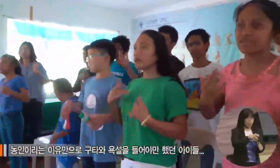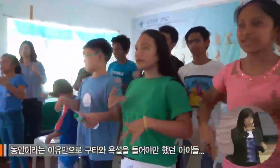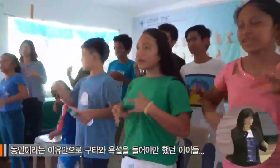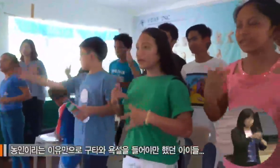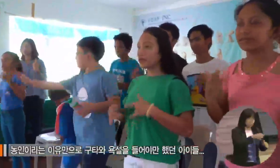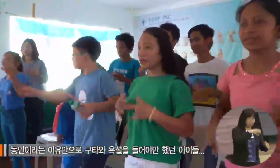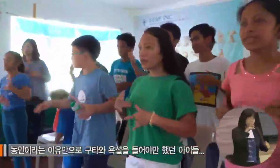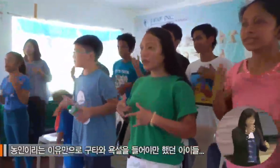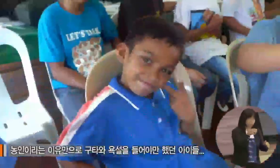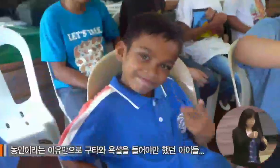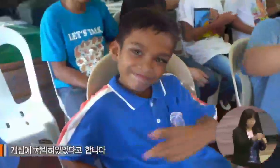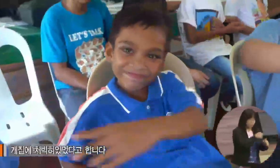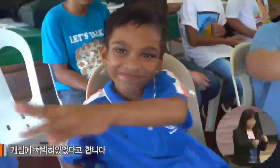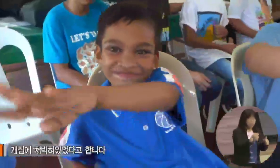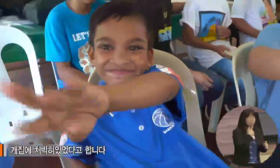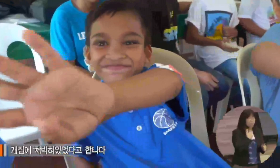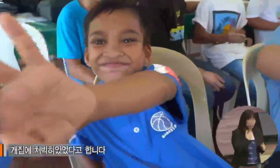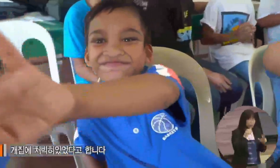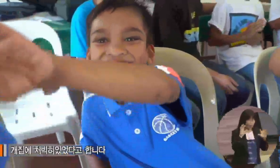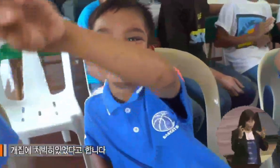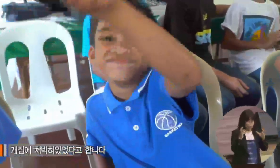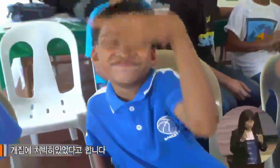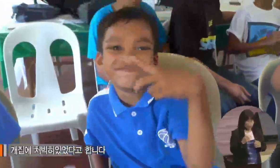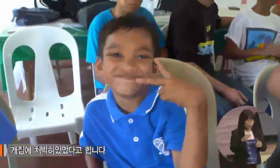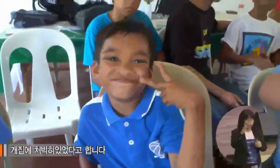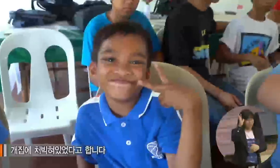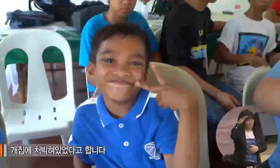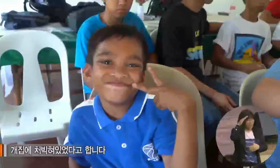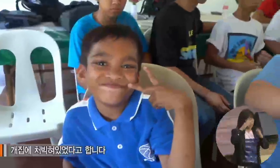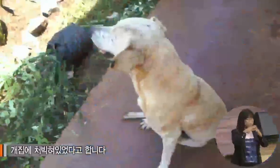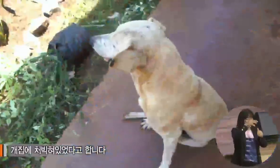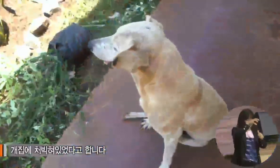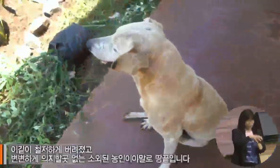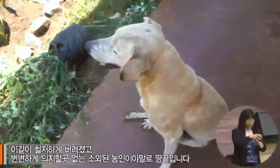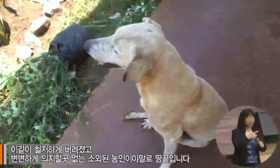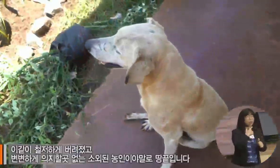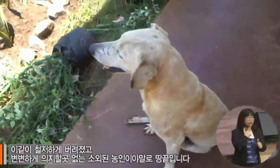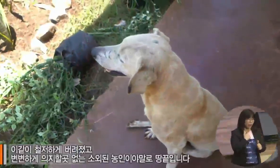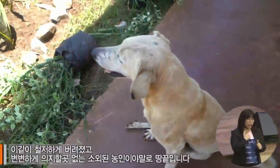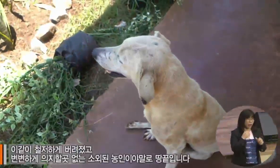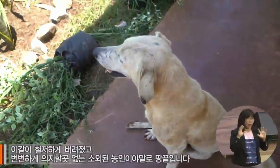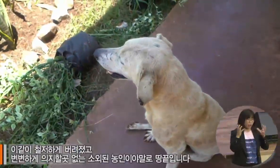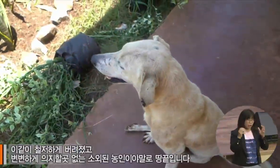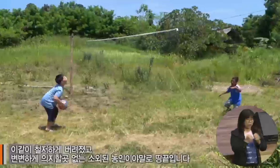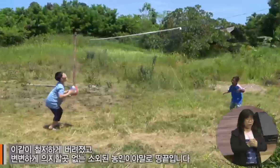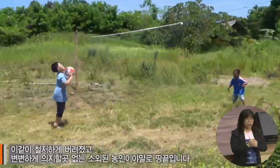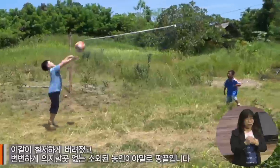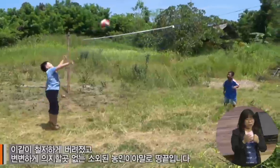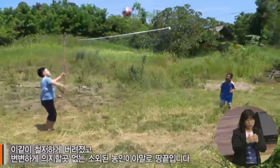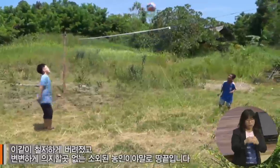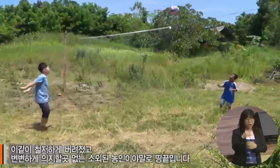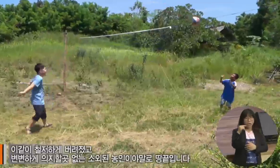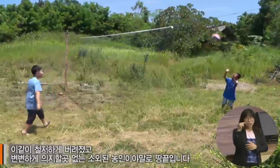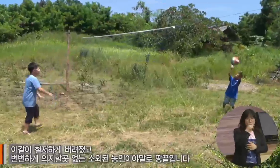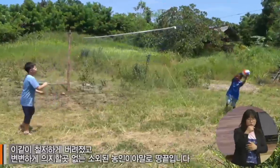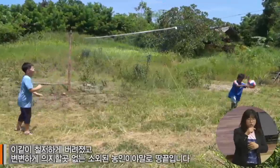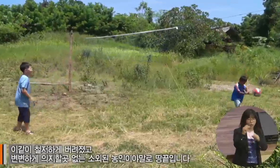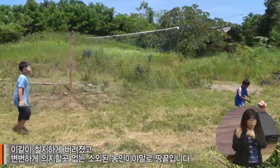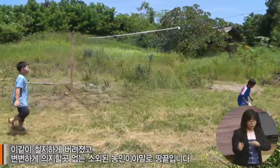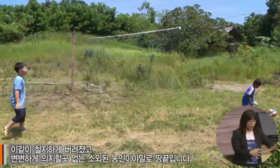했던 아이들. 계집에 처박혀 있었다고 합니다. 이같이 철저하게 버려졌고 변변하게